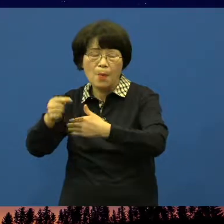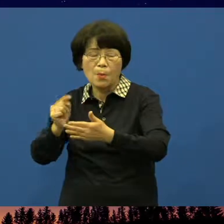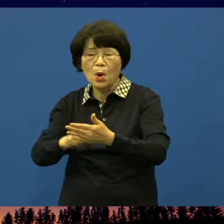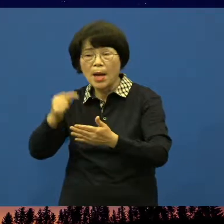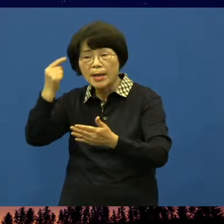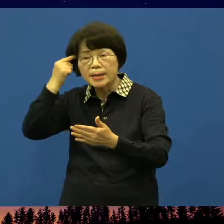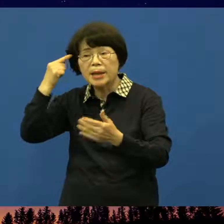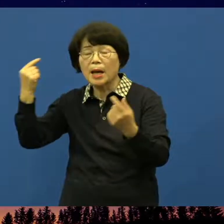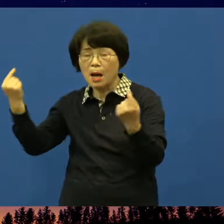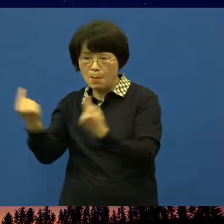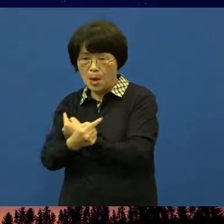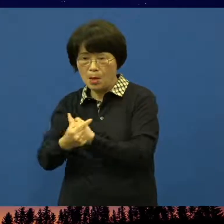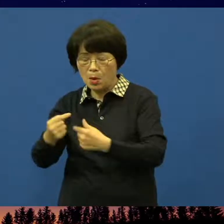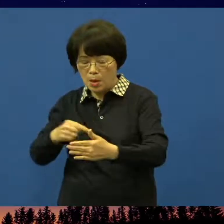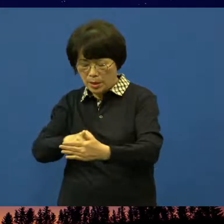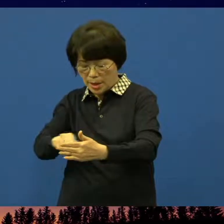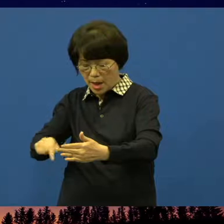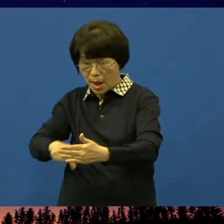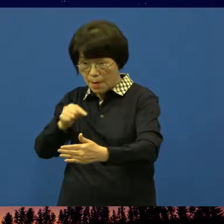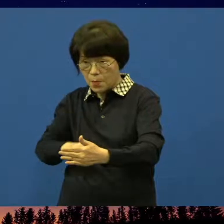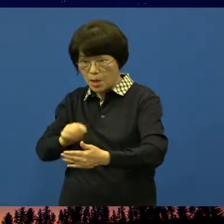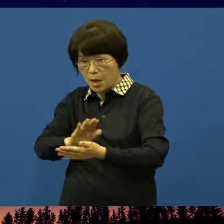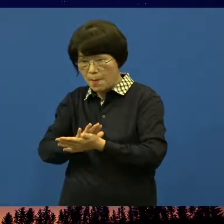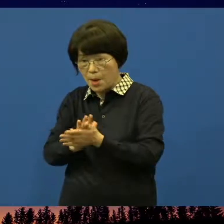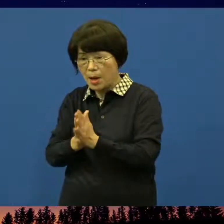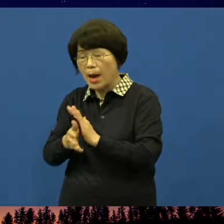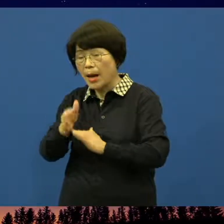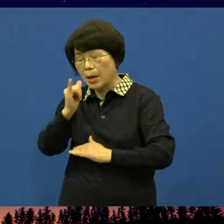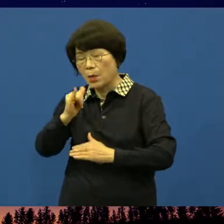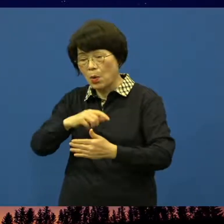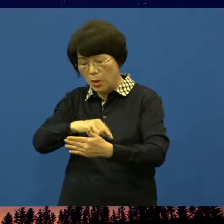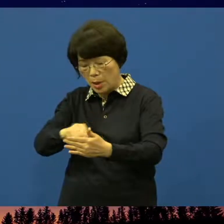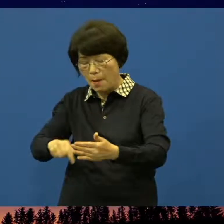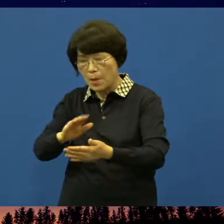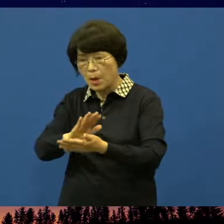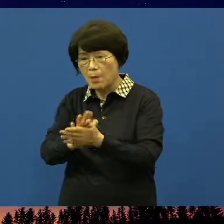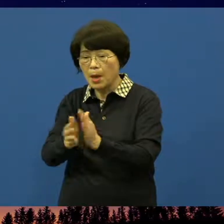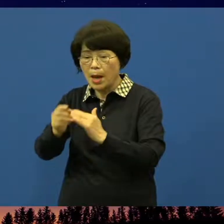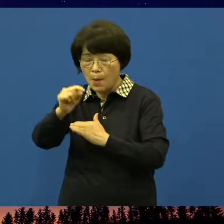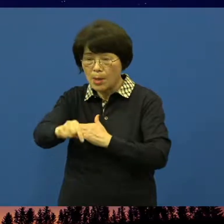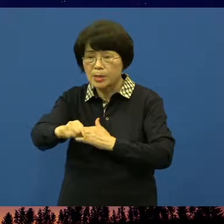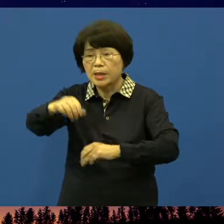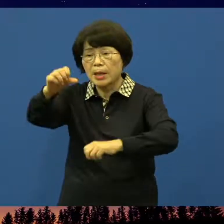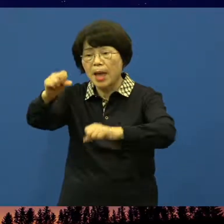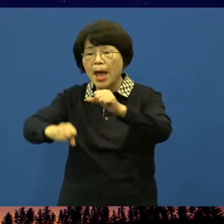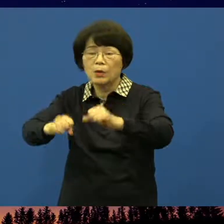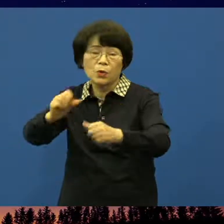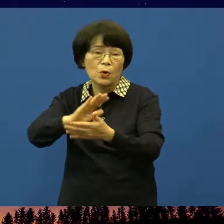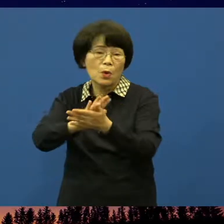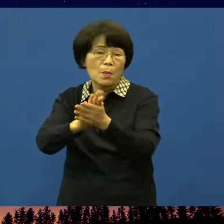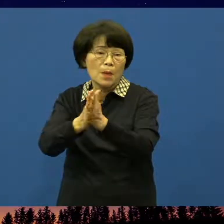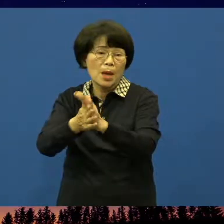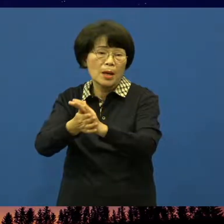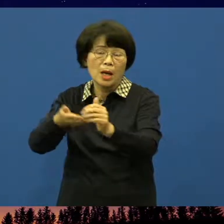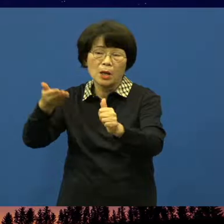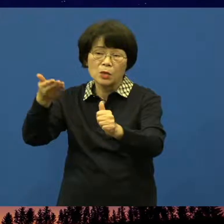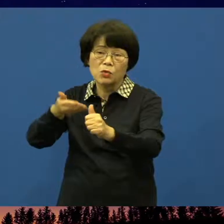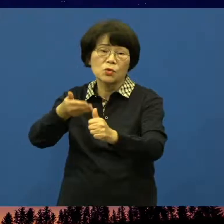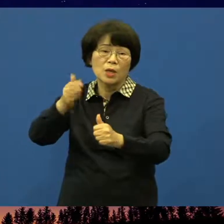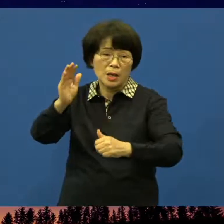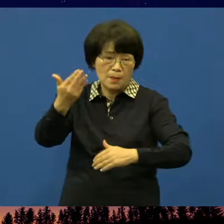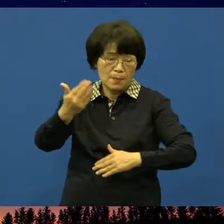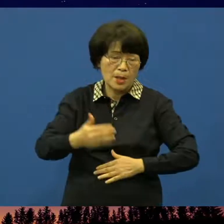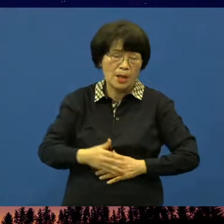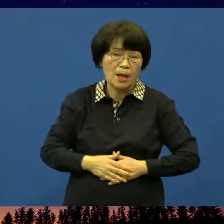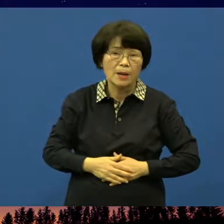우리의 내면의 변화가 일어나고 그 내면의 변화가 외적인 행동에도 변화가 일어날 수밖에 없게 하신다는